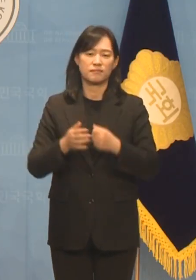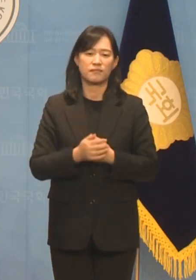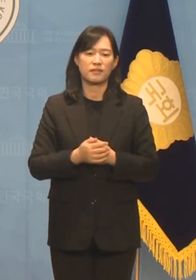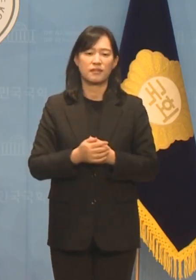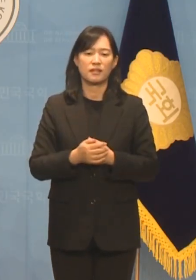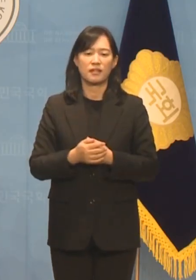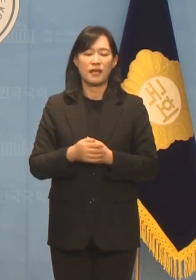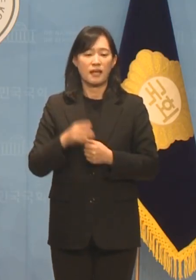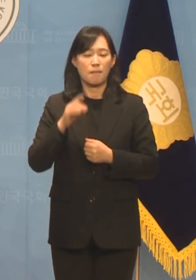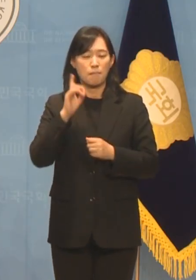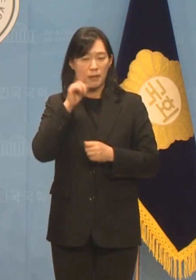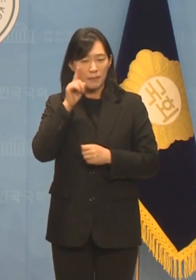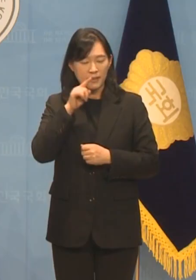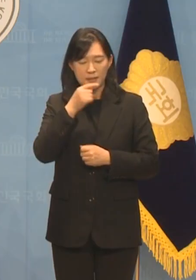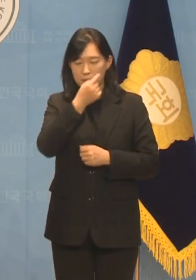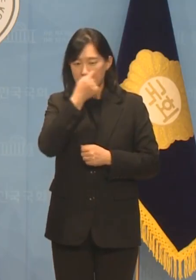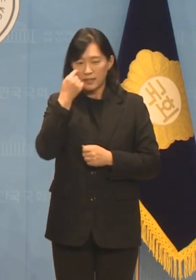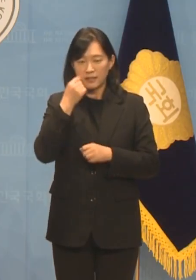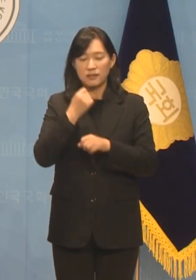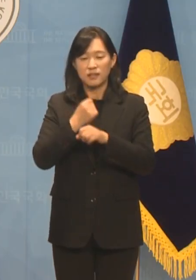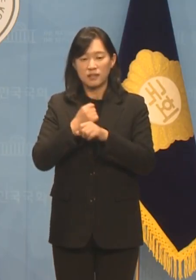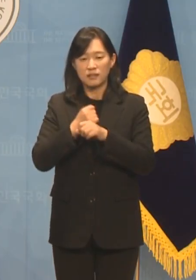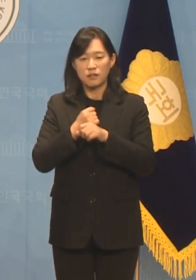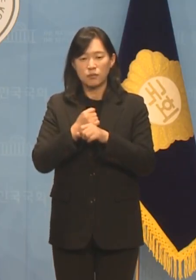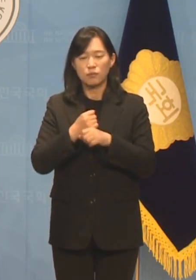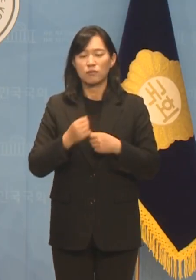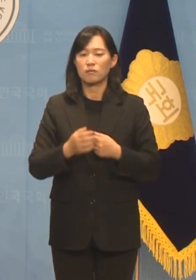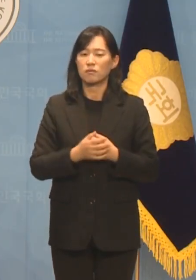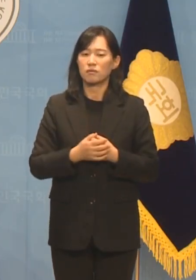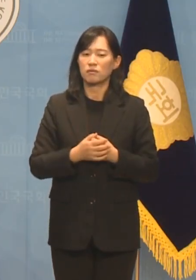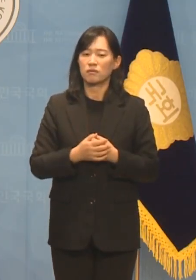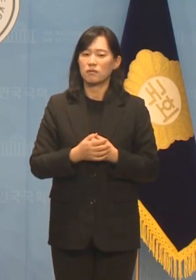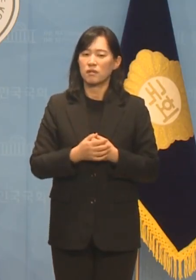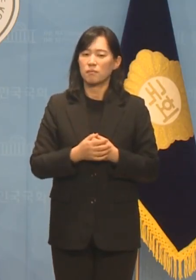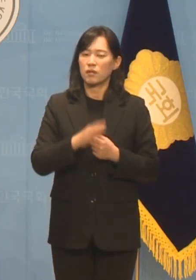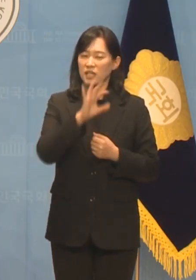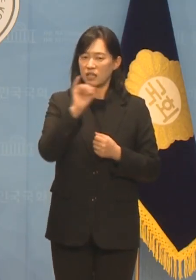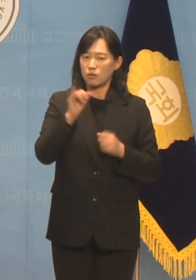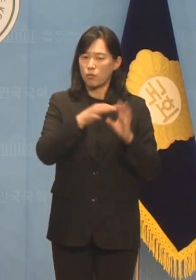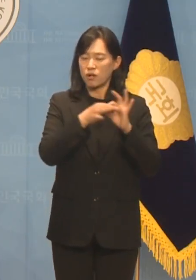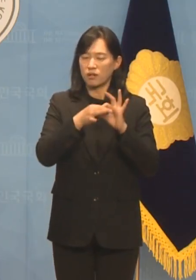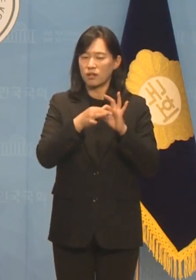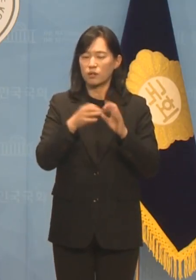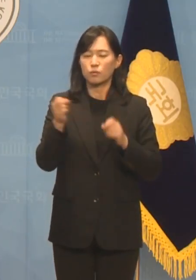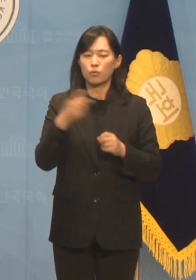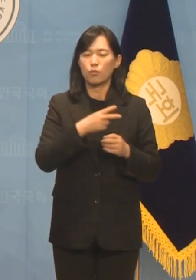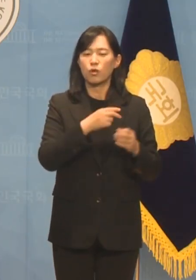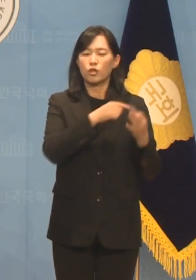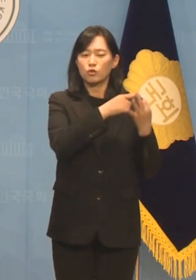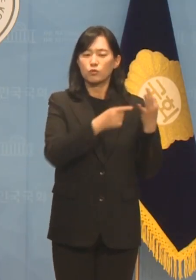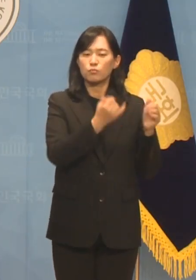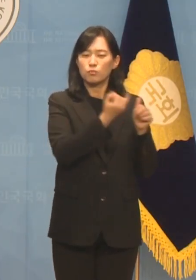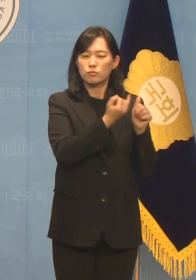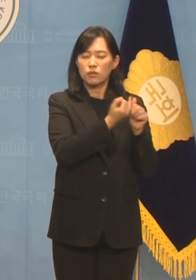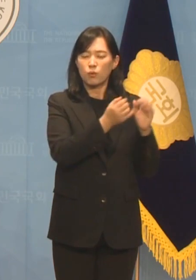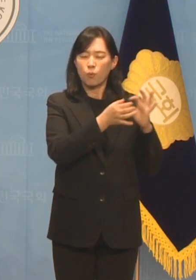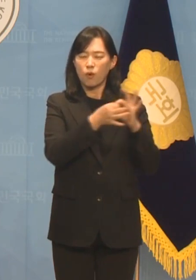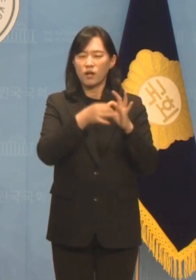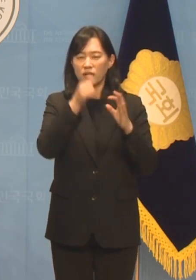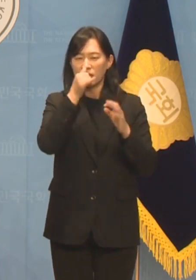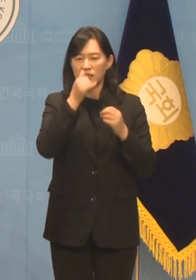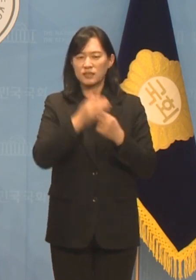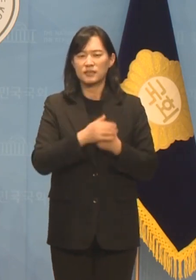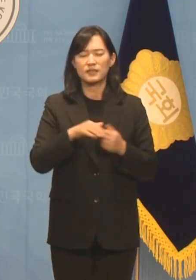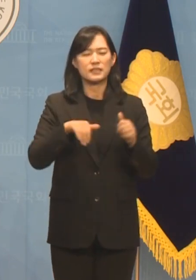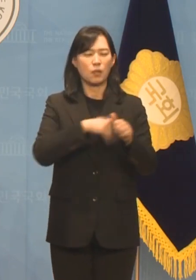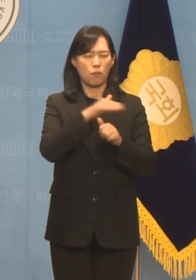3부 내일 체크하고 라던 이종호 대표와의 관계 등 윤석열 김건희 부부가 연루된 정황 증거가